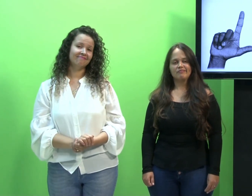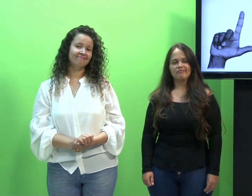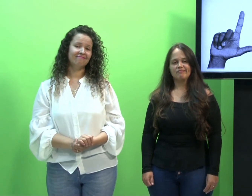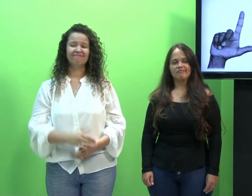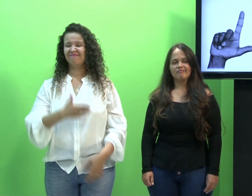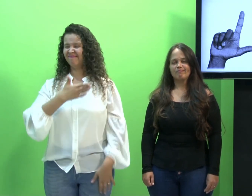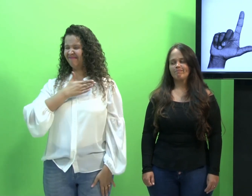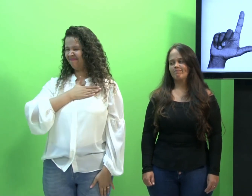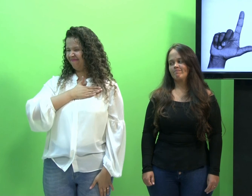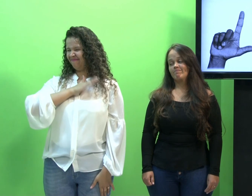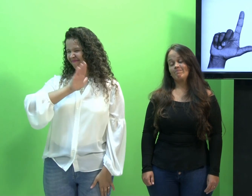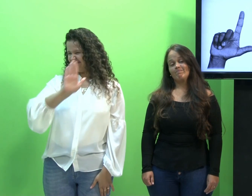não gosto.